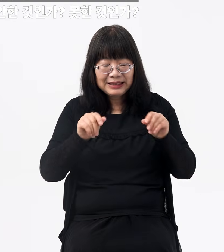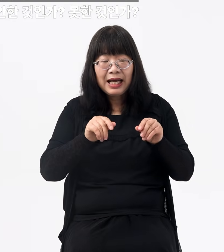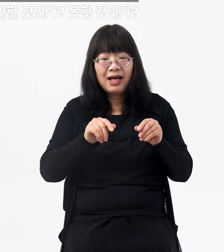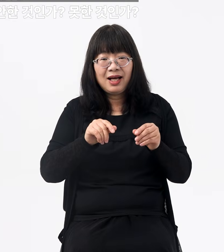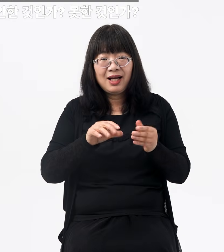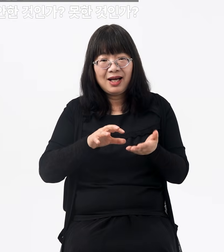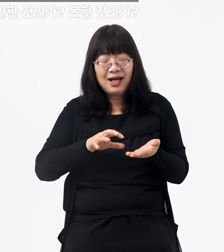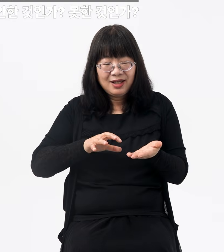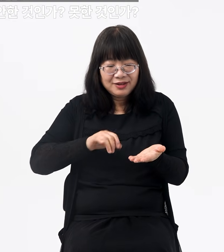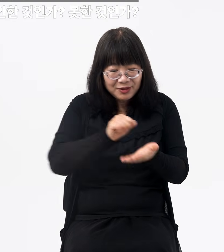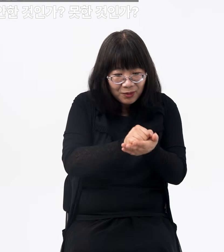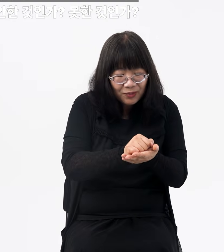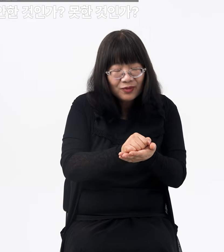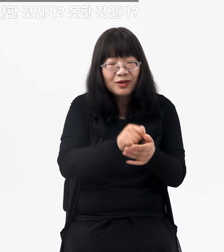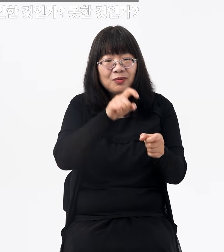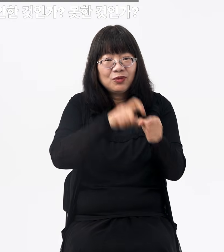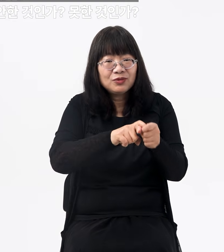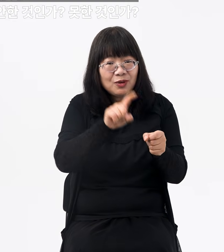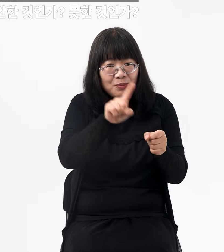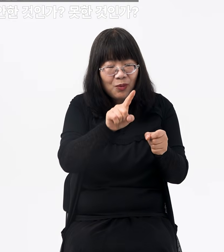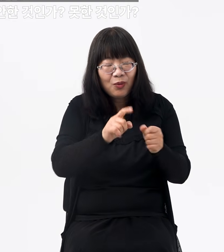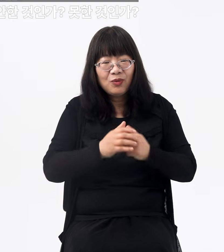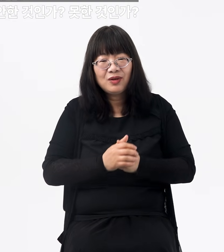솎아내는 싸움이에요.